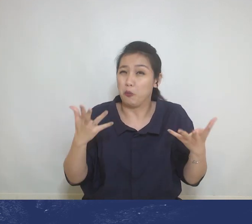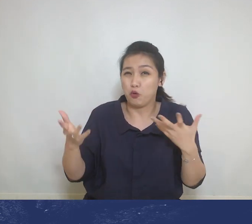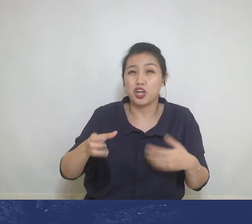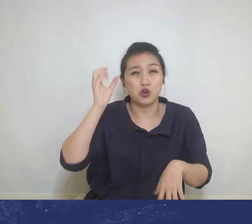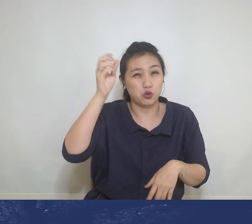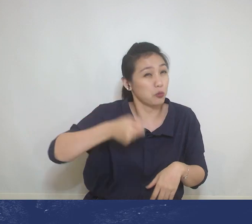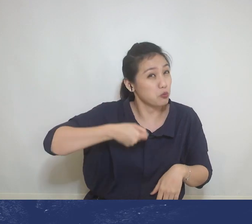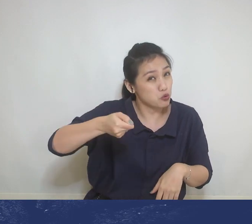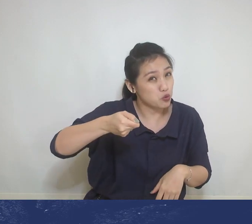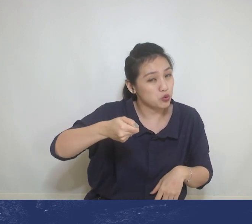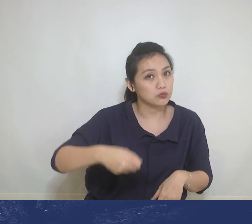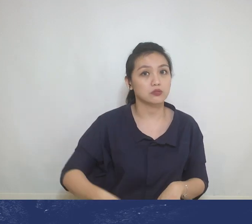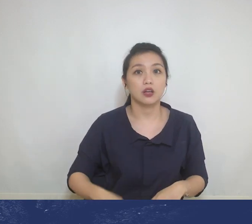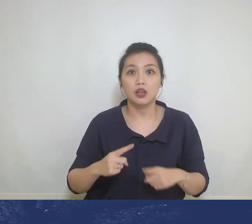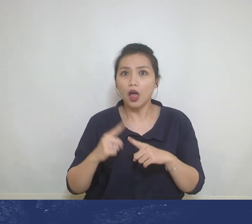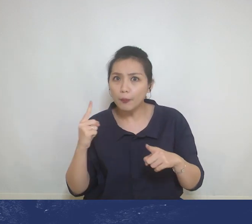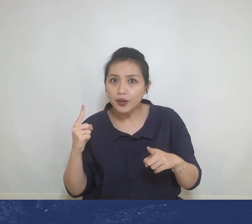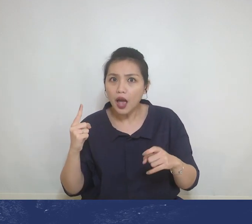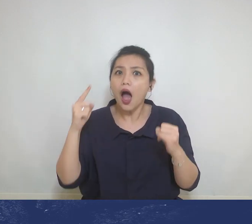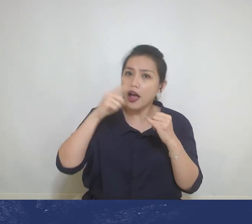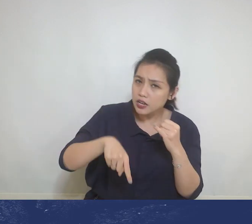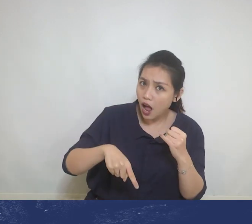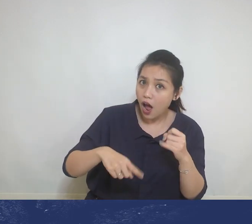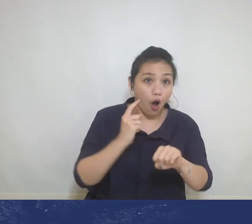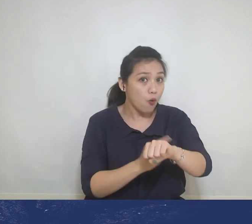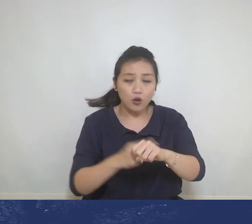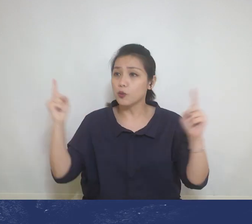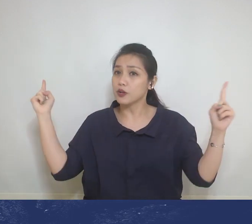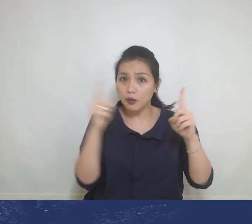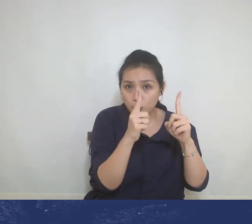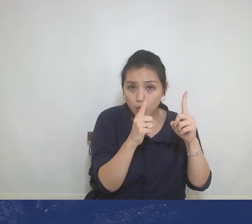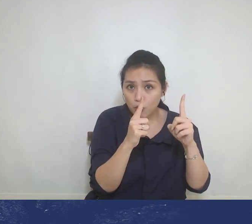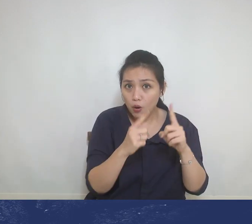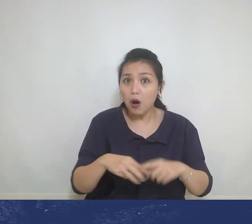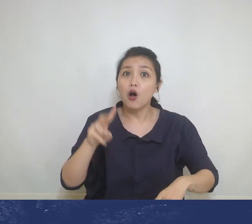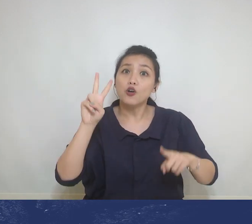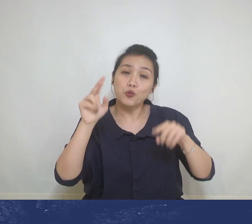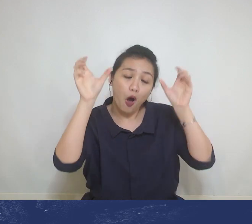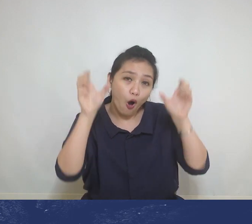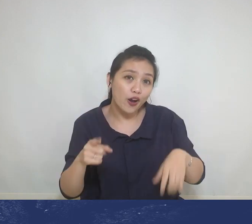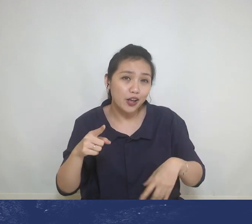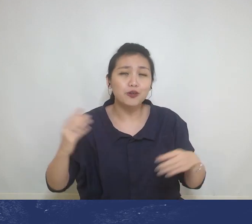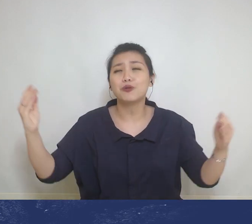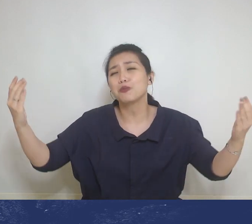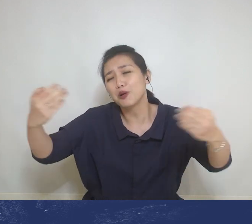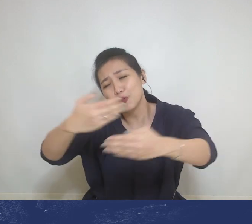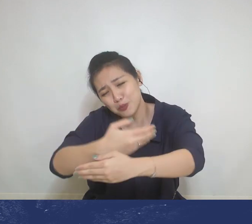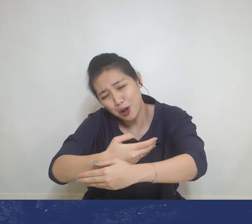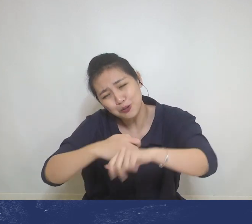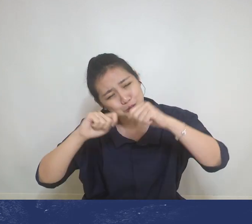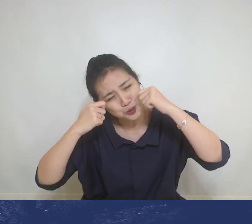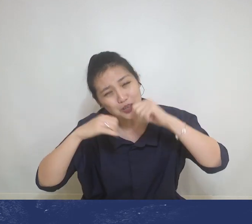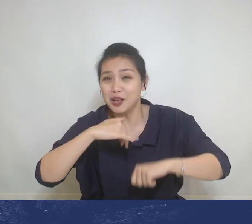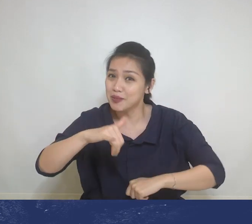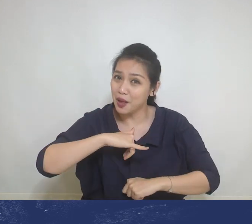mau bunuh si Yakub ini kayak gitu. Tapi ujungnya waktu ketemu, mereka enggak jadi tengkar. Mereka malah pelukan dan tangis-tangisan. Nah waktu itulah,